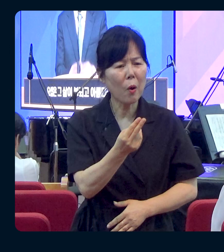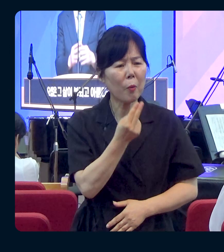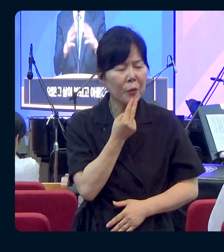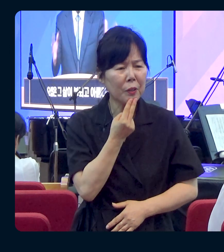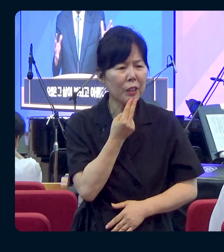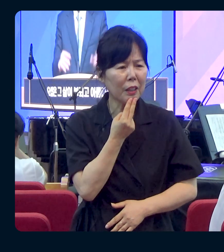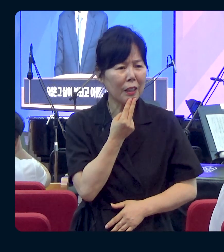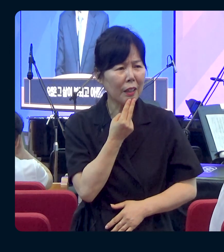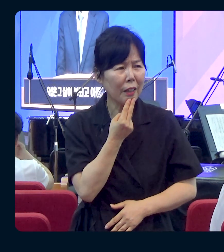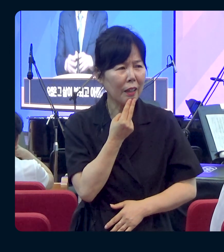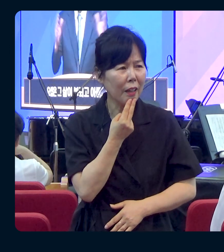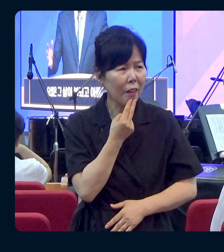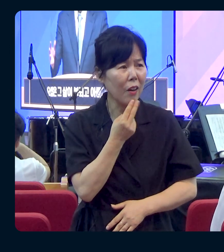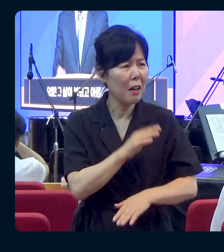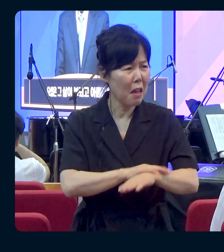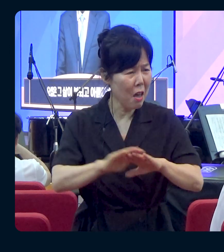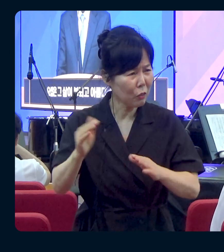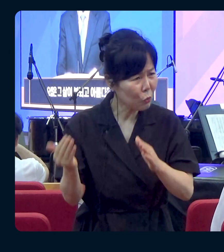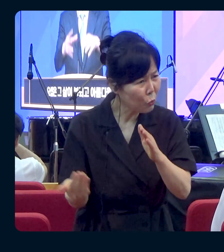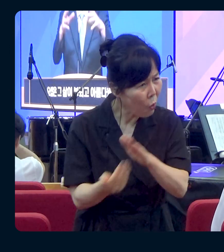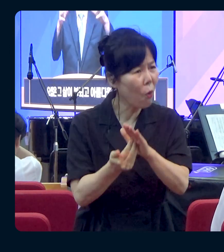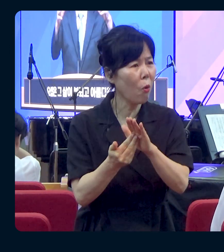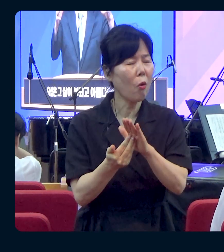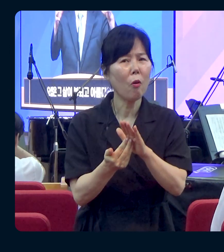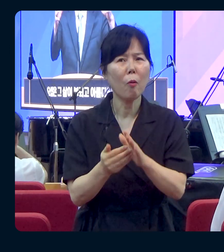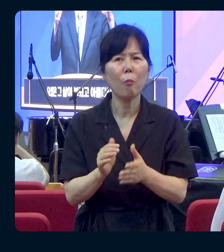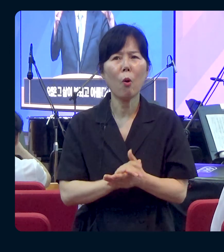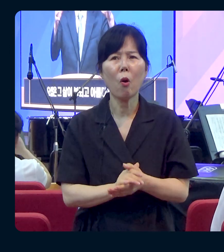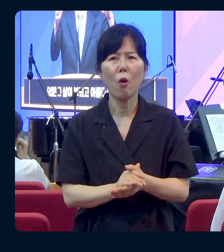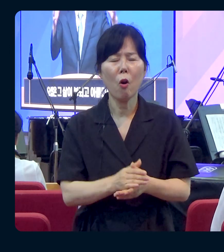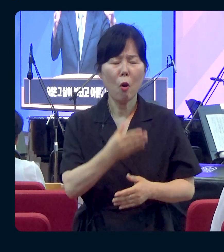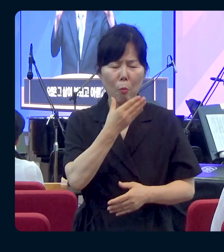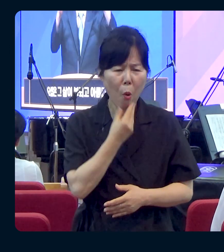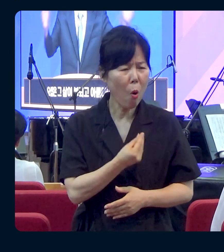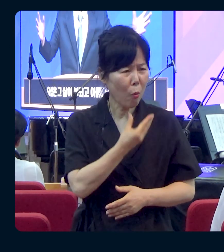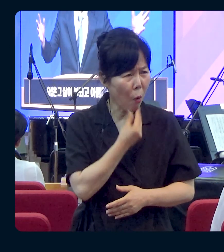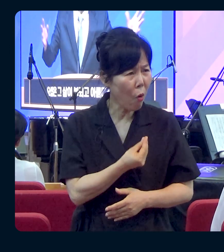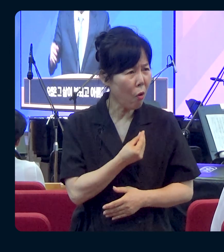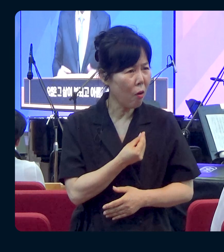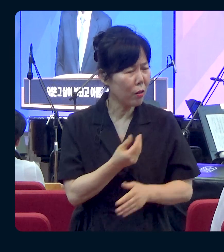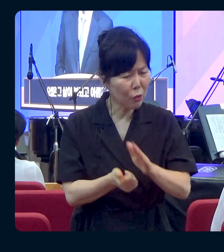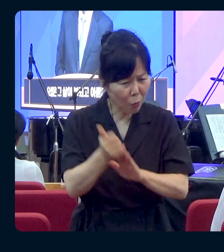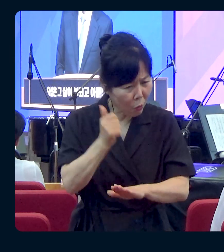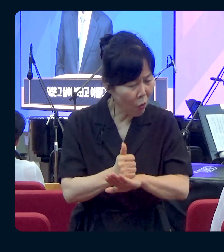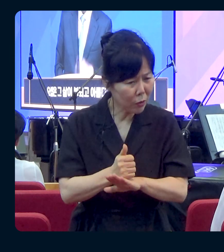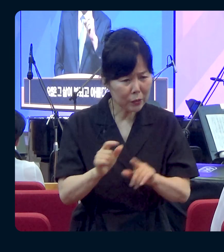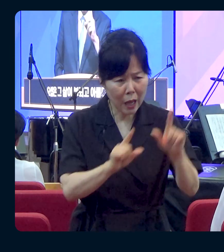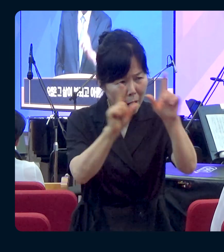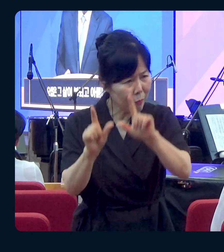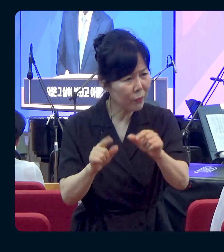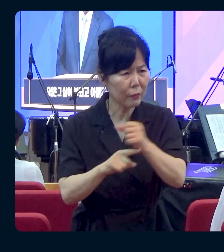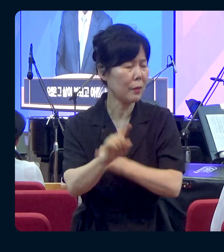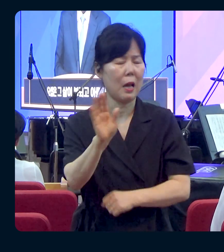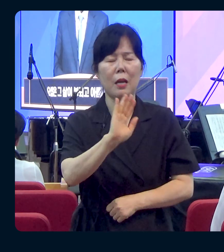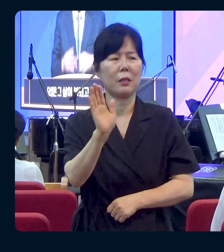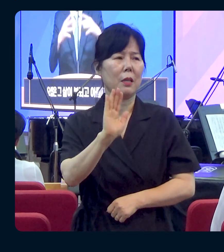땅에서의 무병장수, 만사형통, 부귀영화, 이런 복된 삶을 살았다 하는 그런 얘기는 절대로